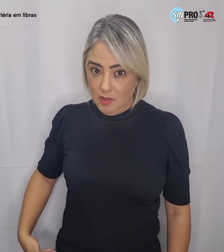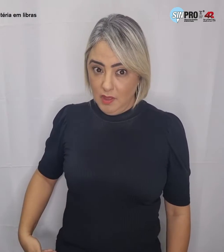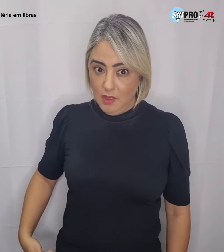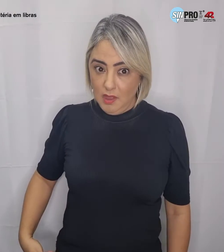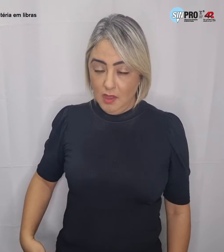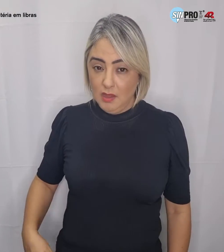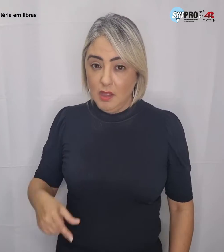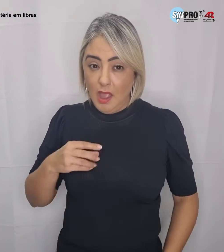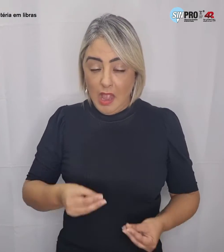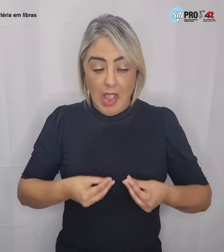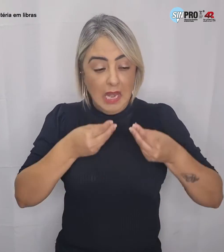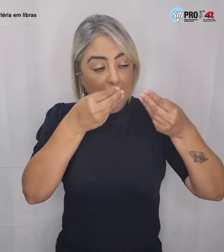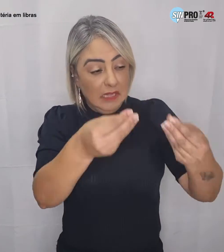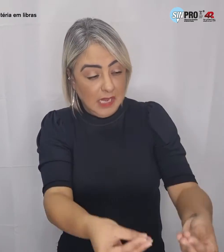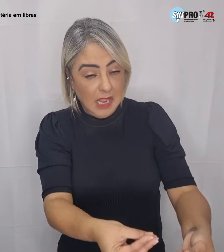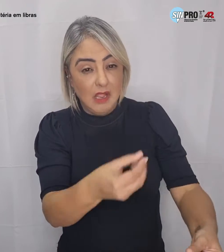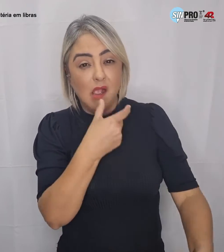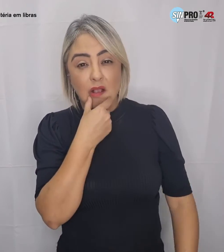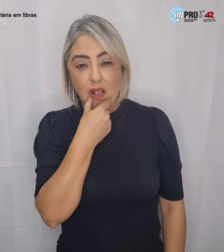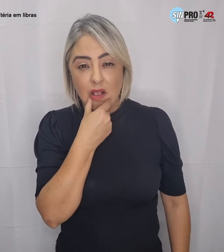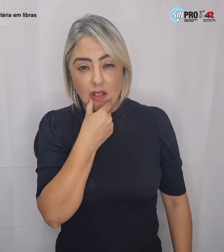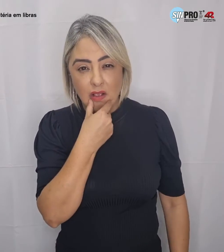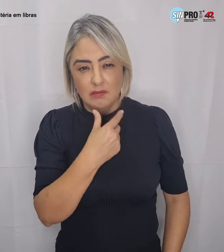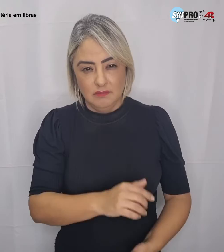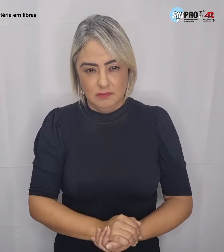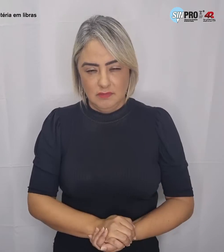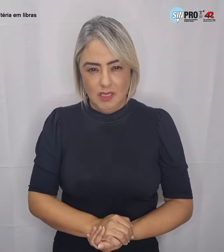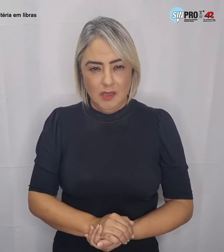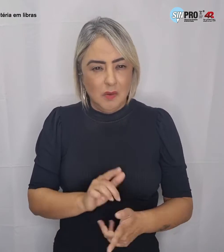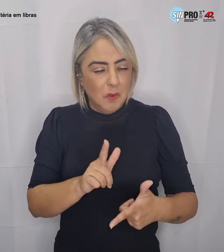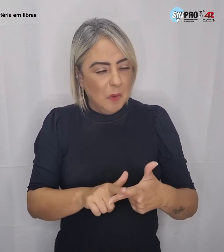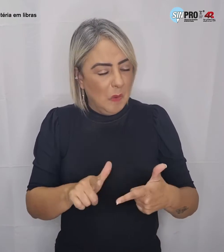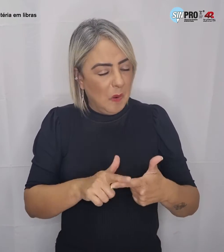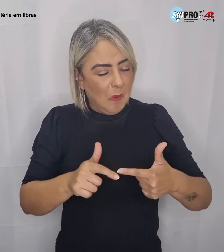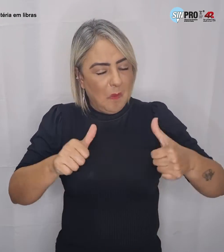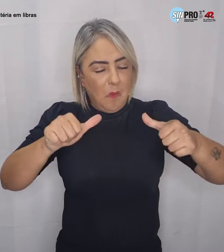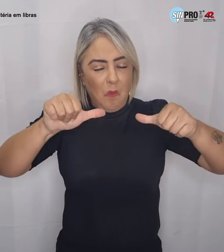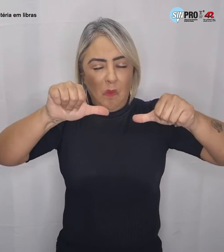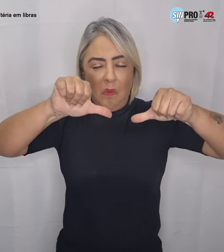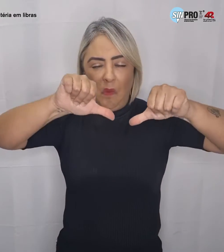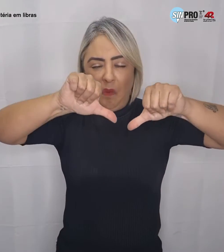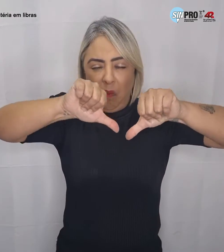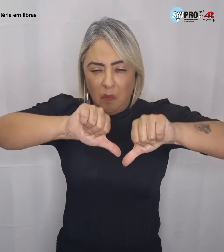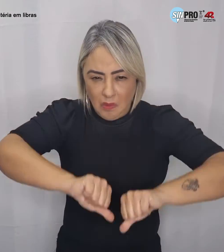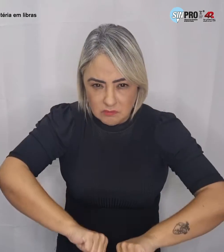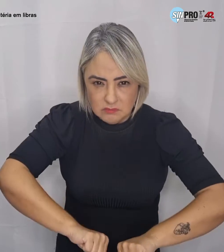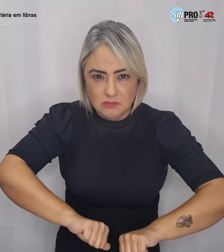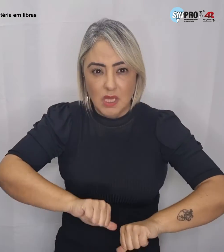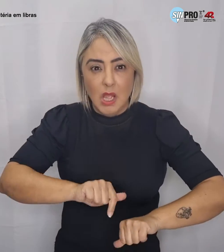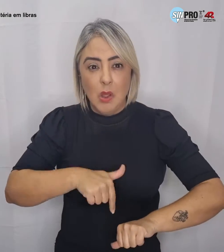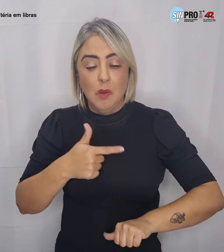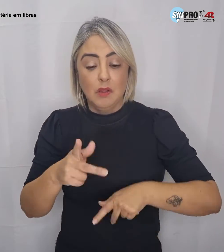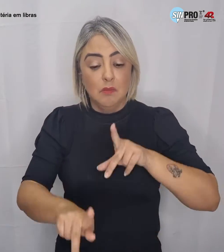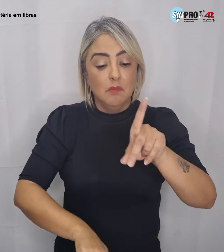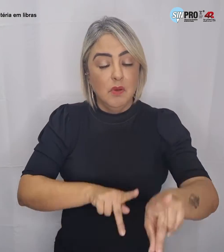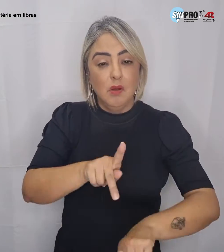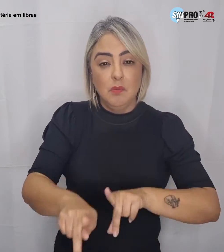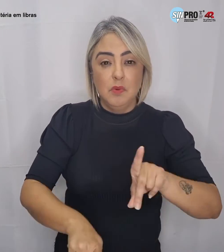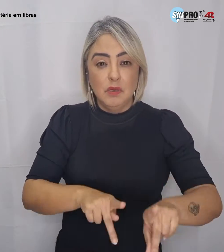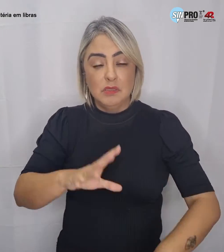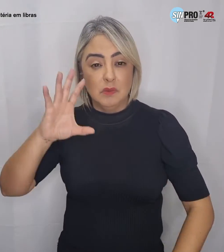estava nas mãos dos neoliberais. A situação piorou ainda mais quando a população